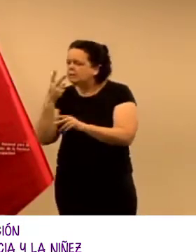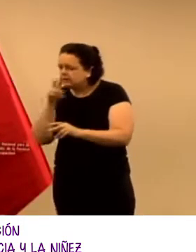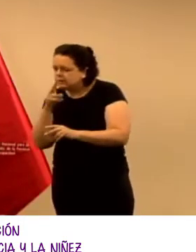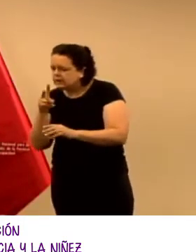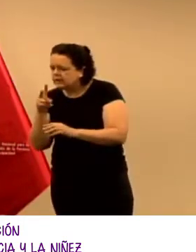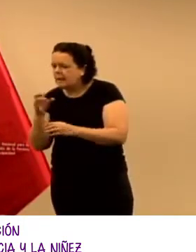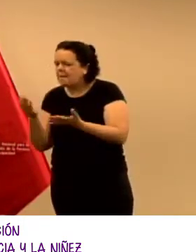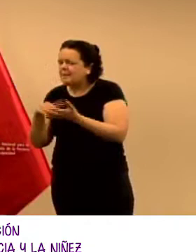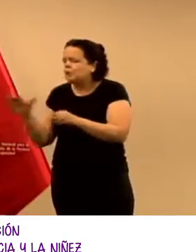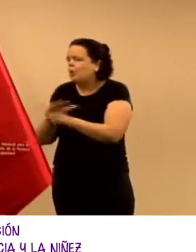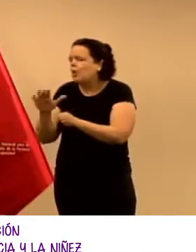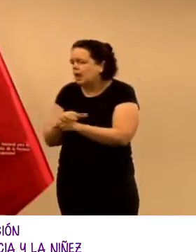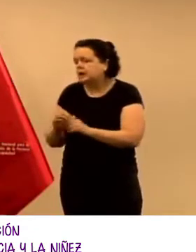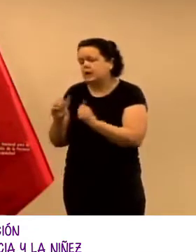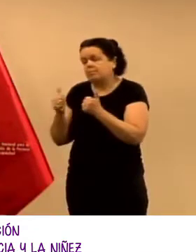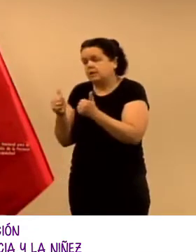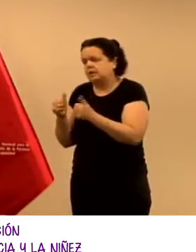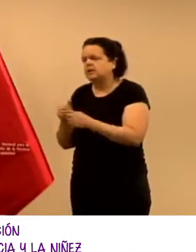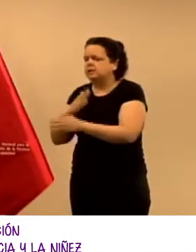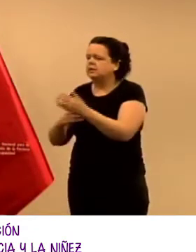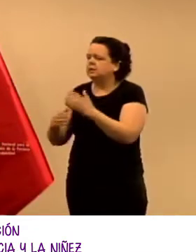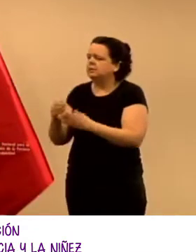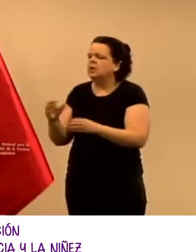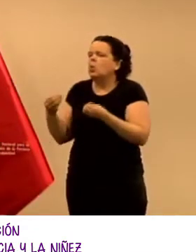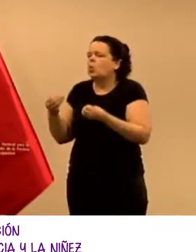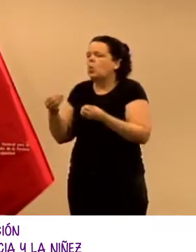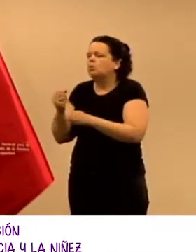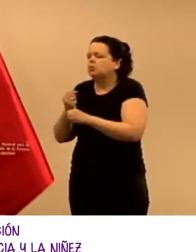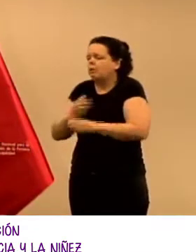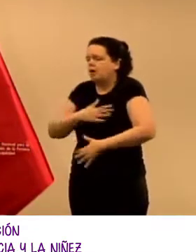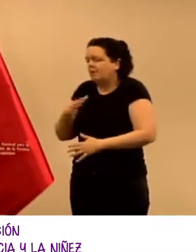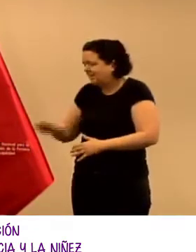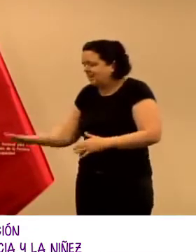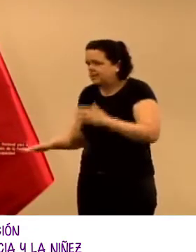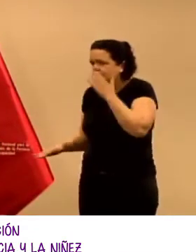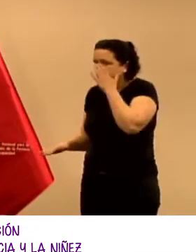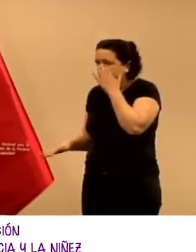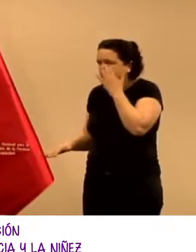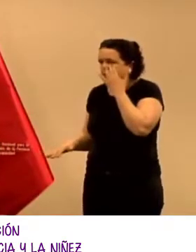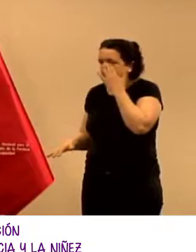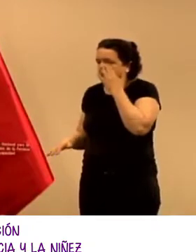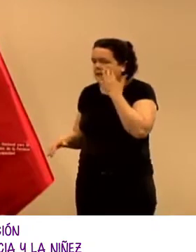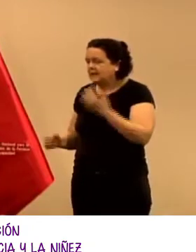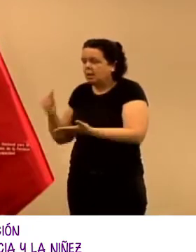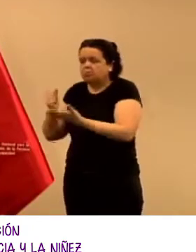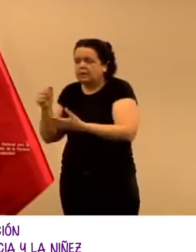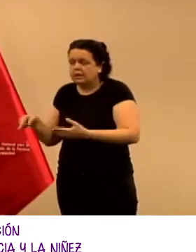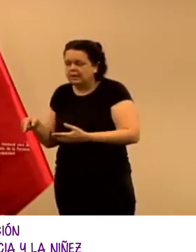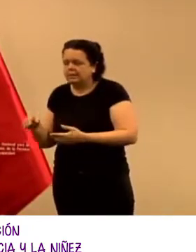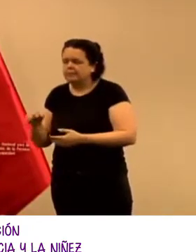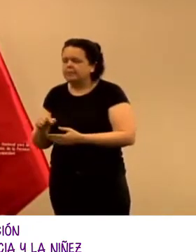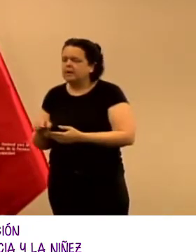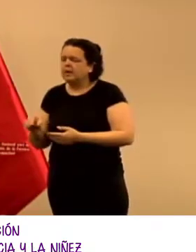visión más completa y más correcta de la discapacidad y del funcionamiento infantil. Y se validan esas preguntas, como